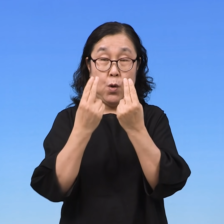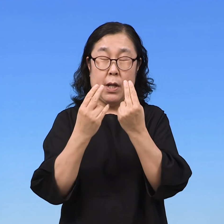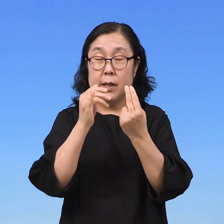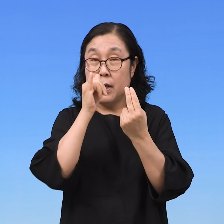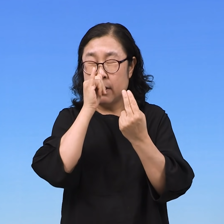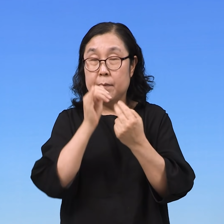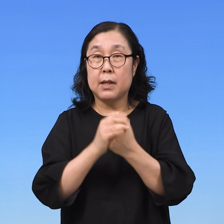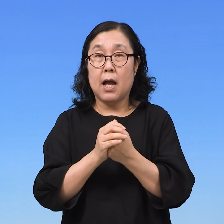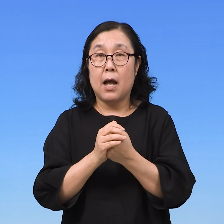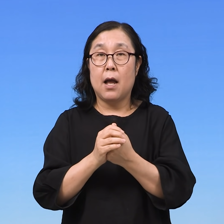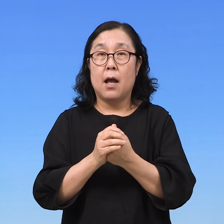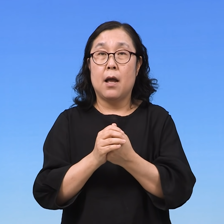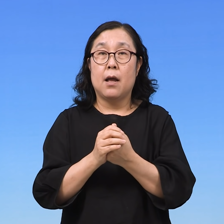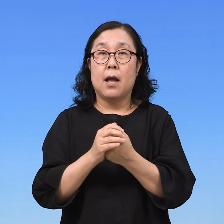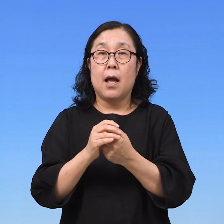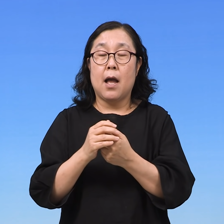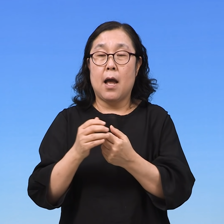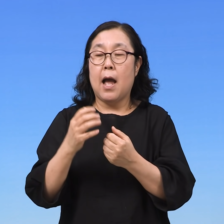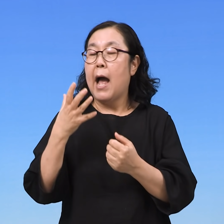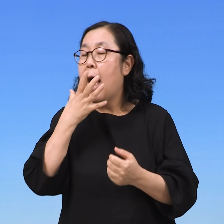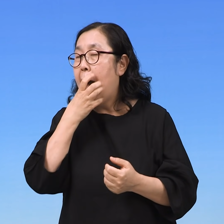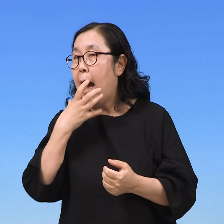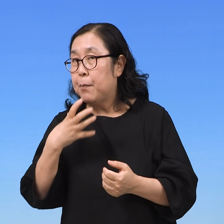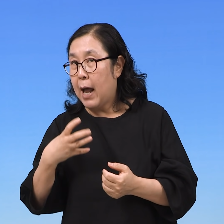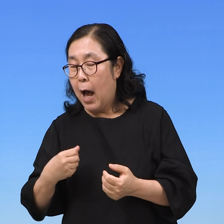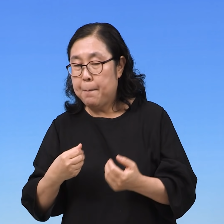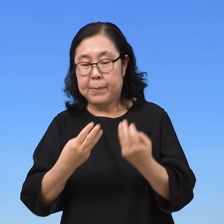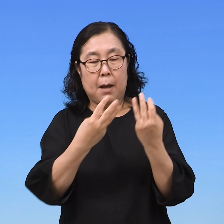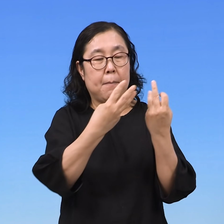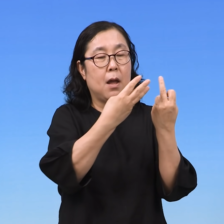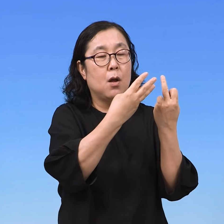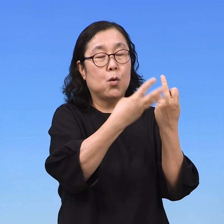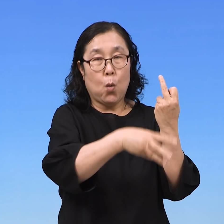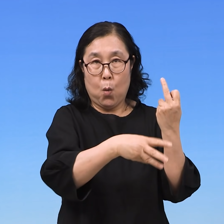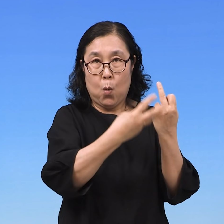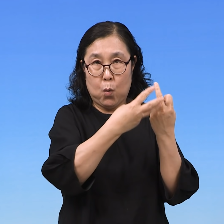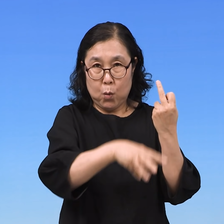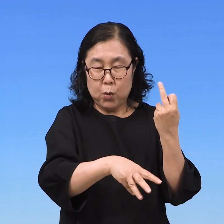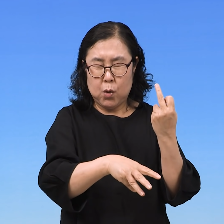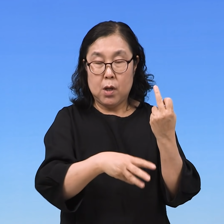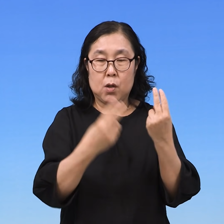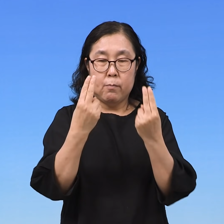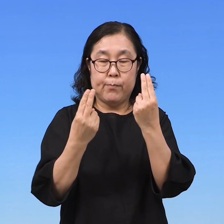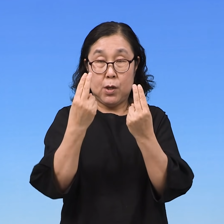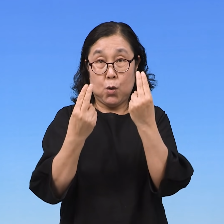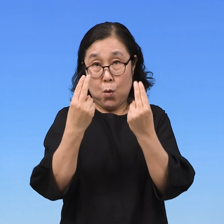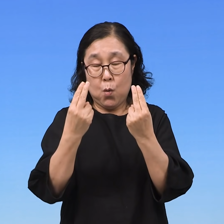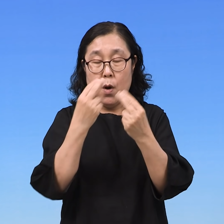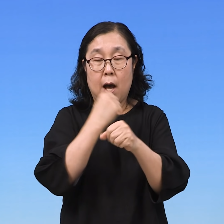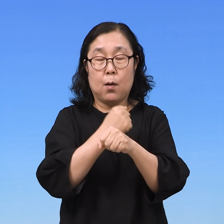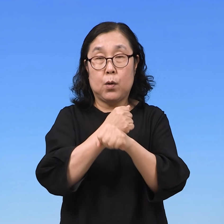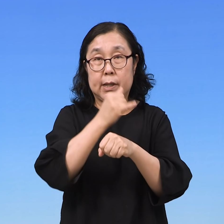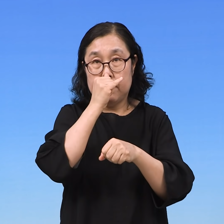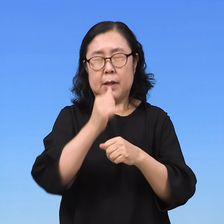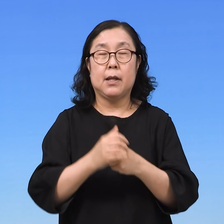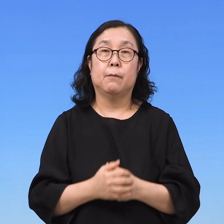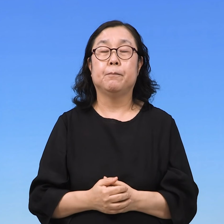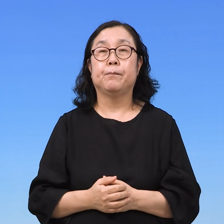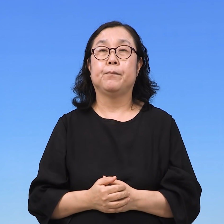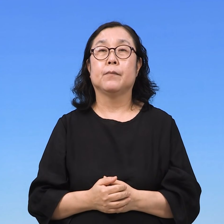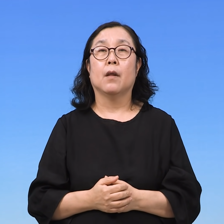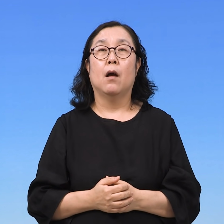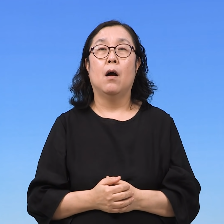대비하면 묘사가 된다고 생각하는데요, 지금 성경이 아브라함과 조카 롯을 계속 대비하면서 나가고 있는 거